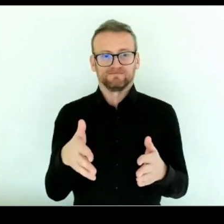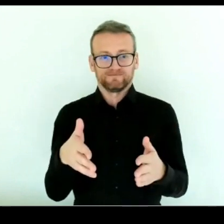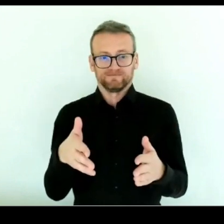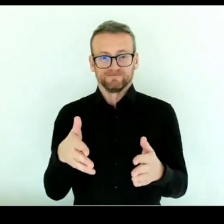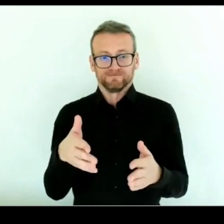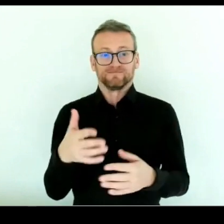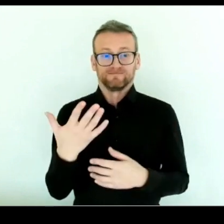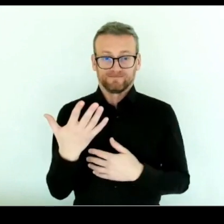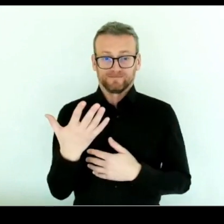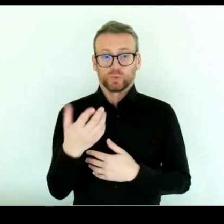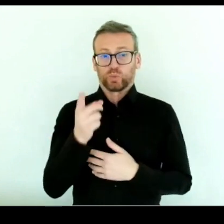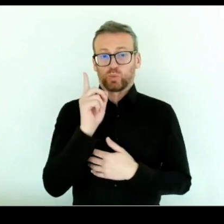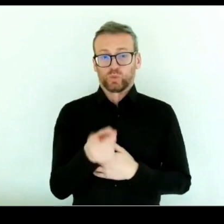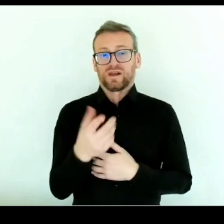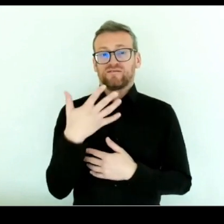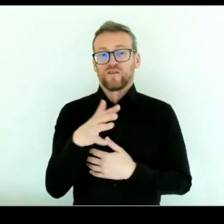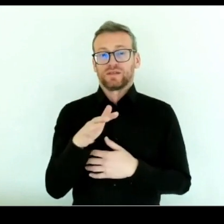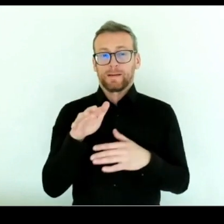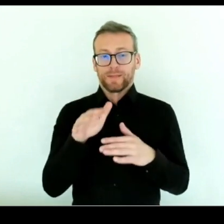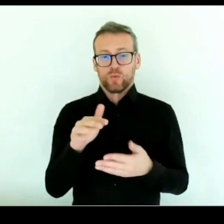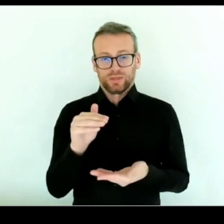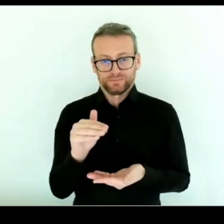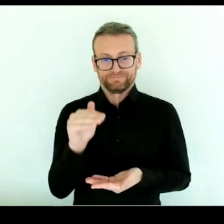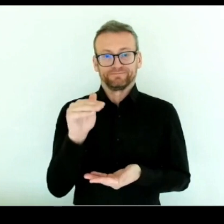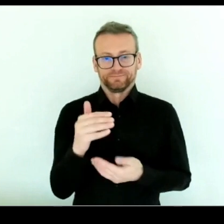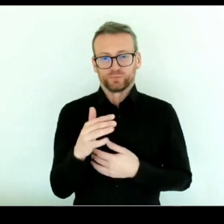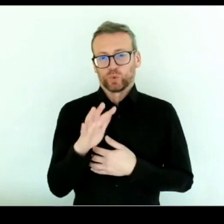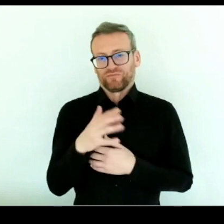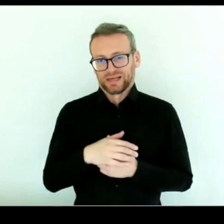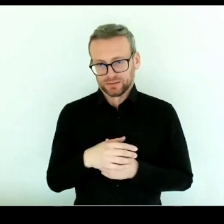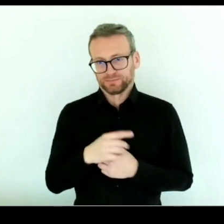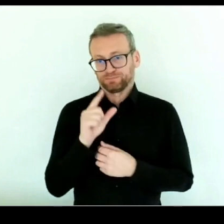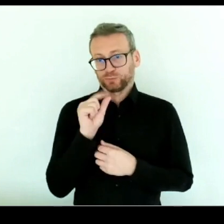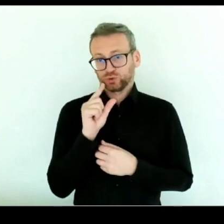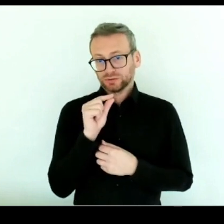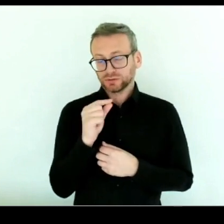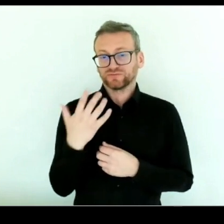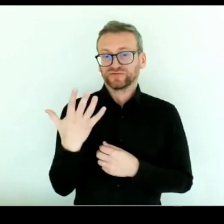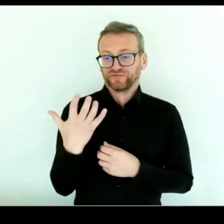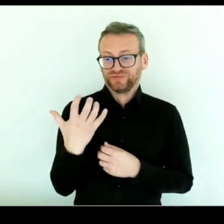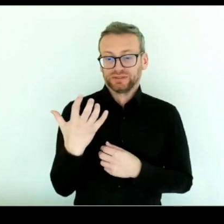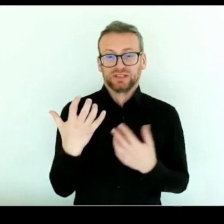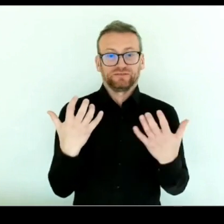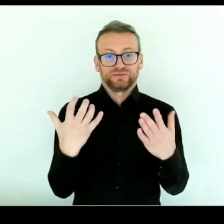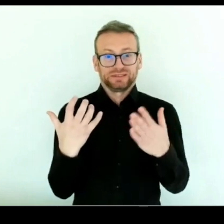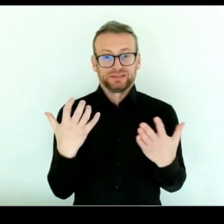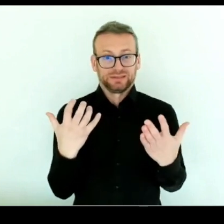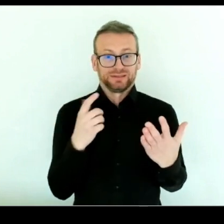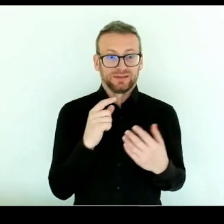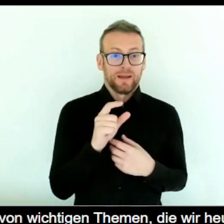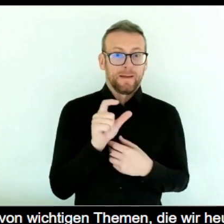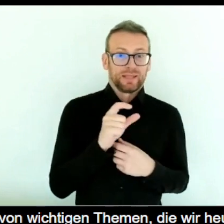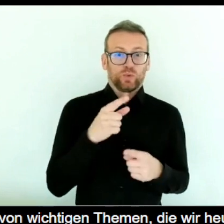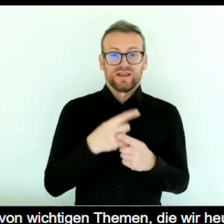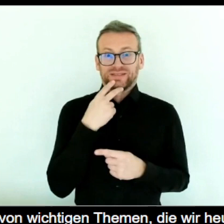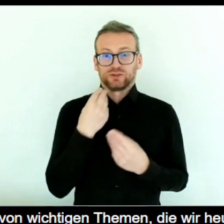muss ich dazu sagen, abzudecken. Da ist noch nicht dabei das Thema Wasserstofftankstellen oder Elektrolyseure im Kleinen für die Kommunen, was